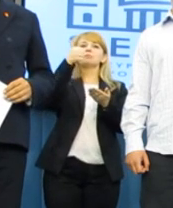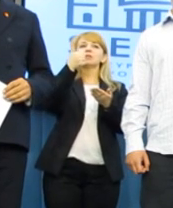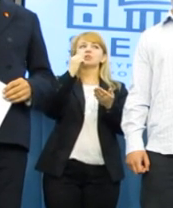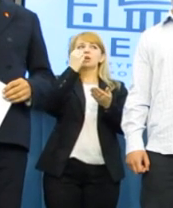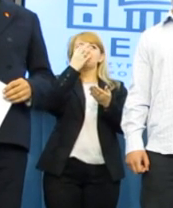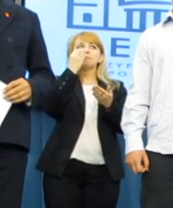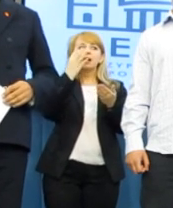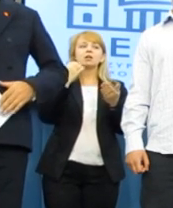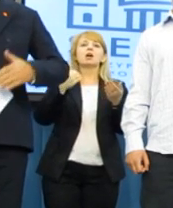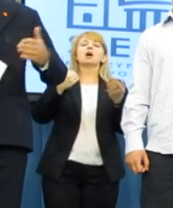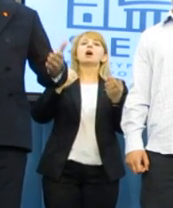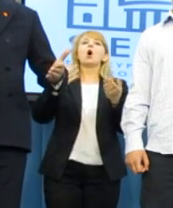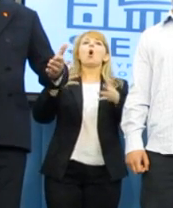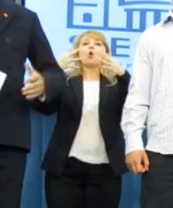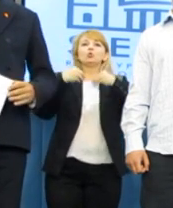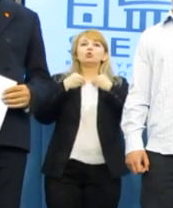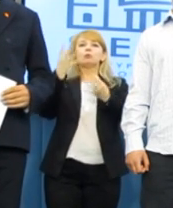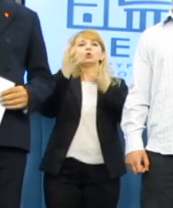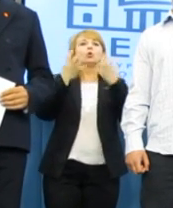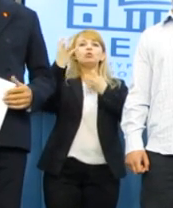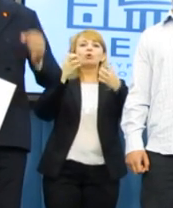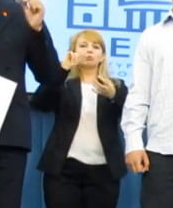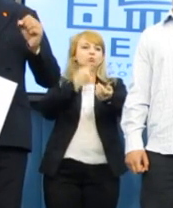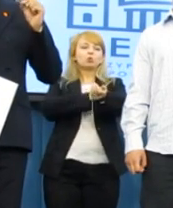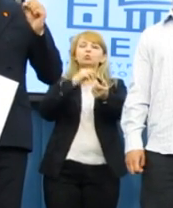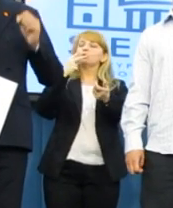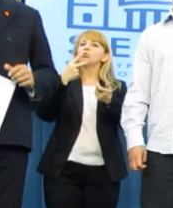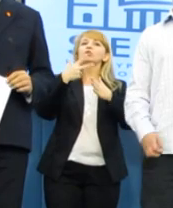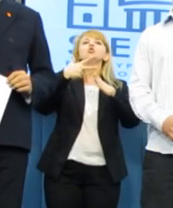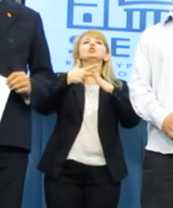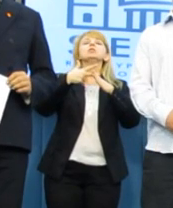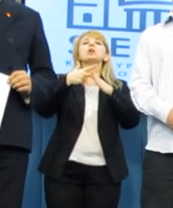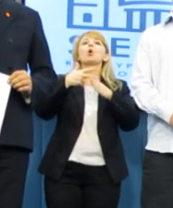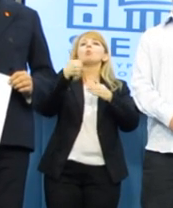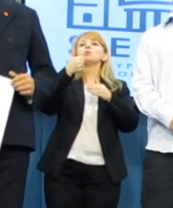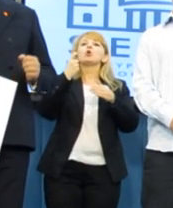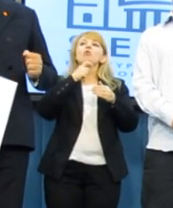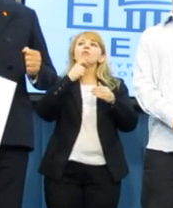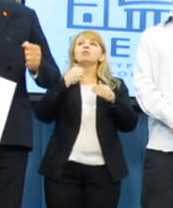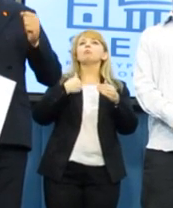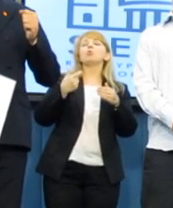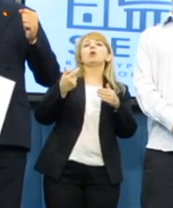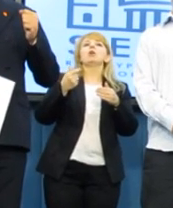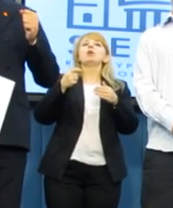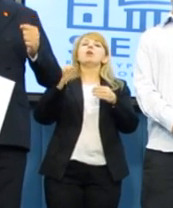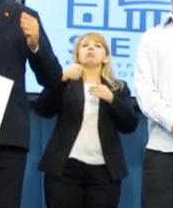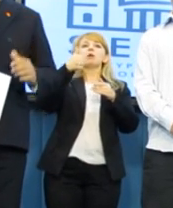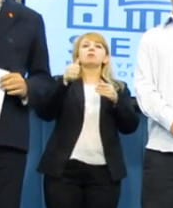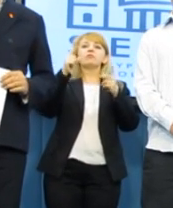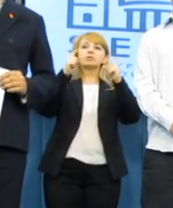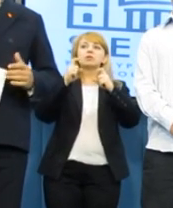1 maja otrzymano informację, jak twierdzi prokuratura, 30 kwietnia zgłosili się do niej